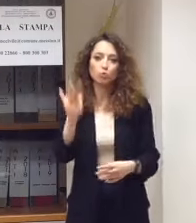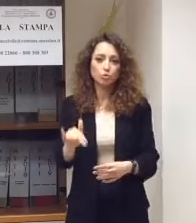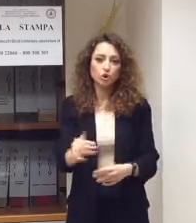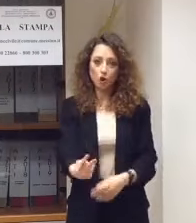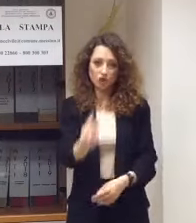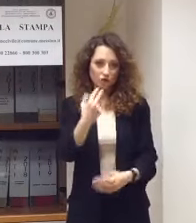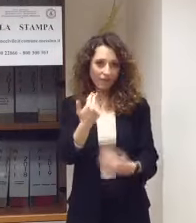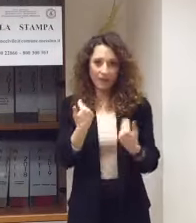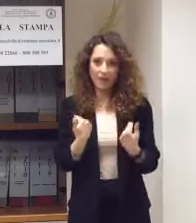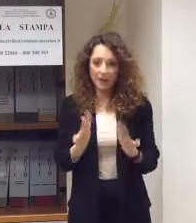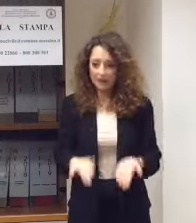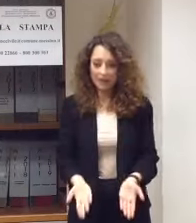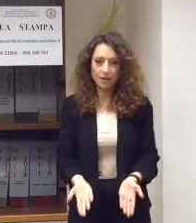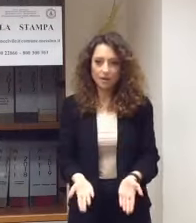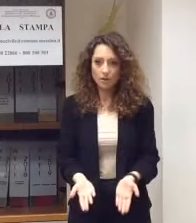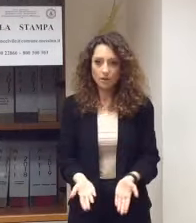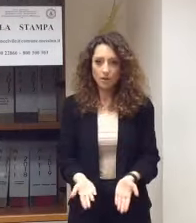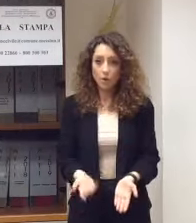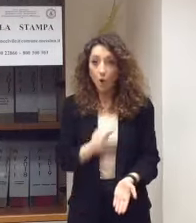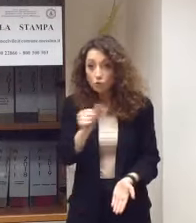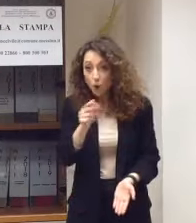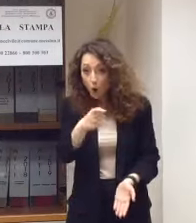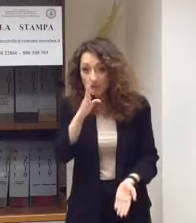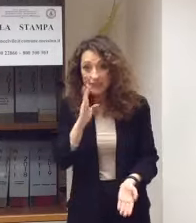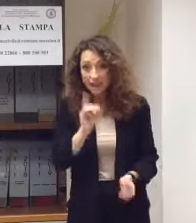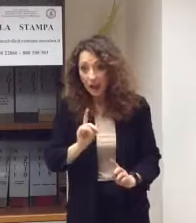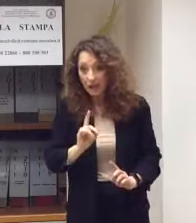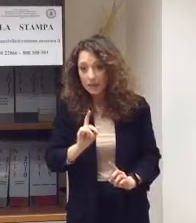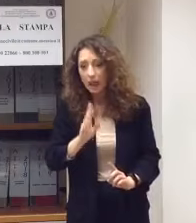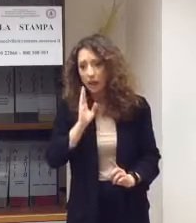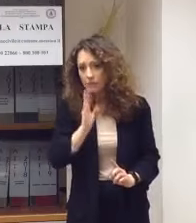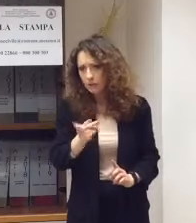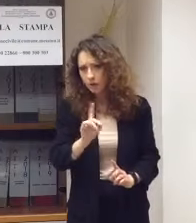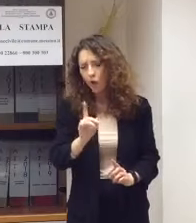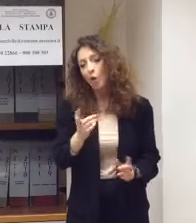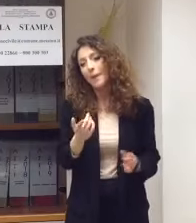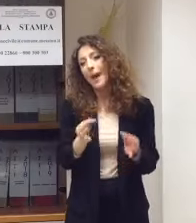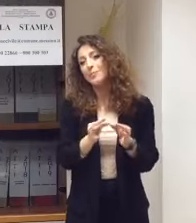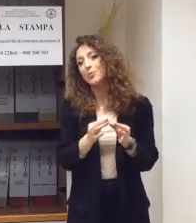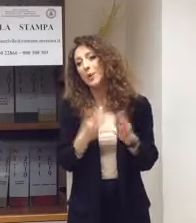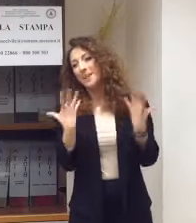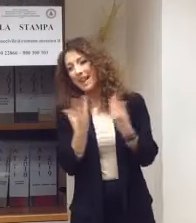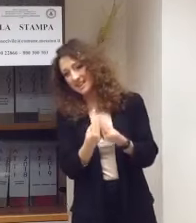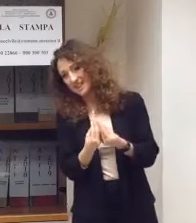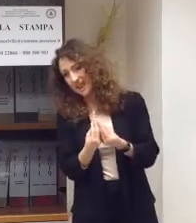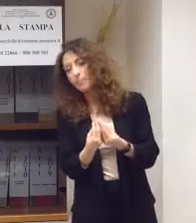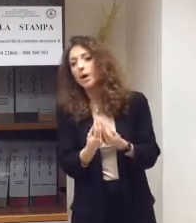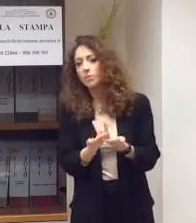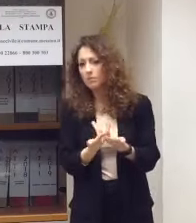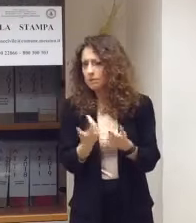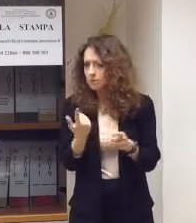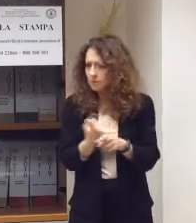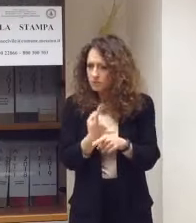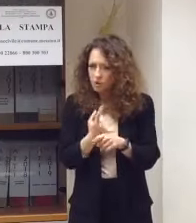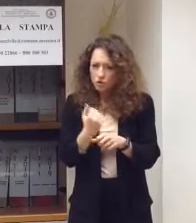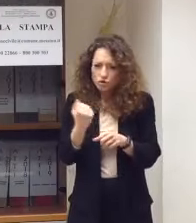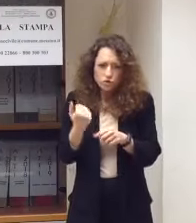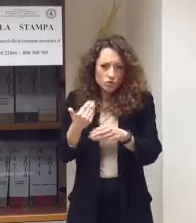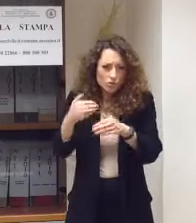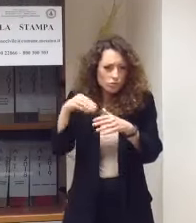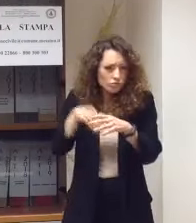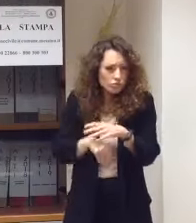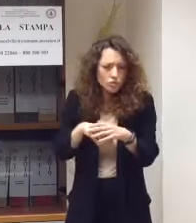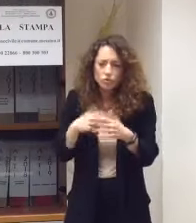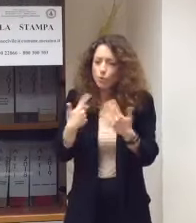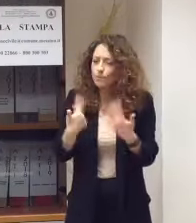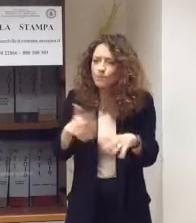solo nell'oretta di diretta, che ormai è un appuntamento intanto per stare assieme, ma c'è un lavoro enorme che noi